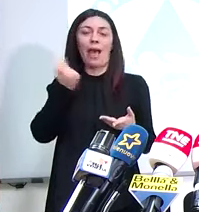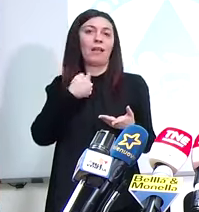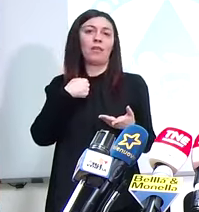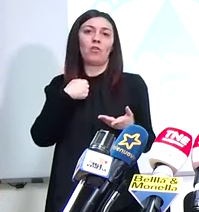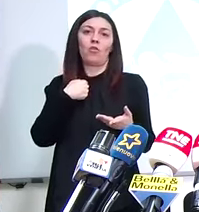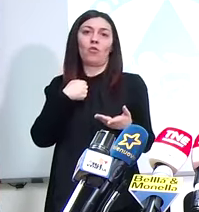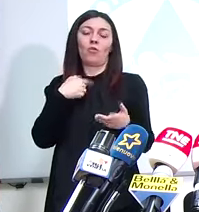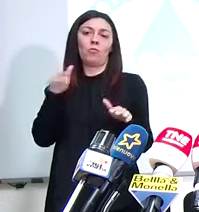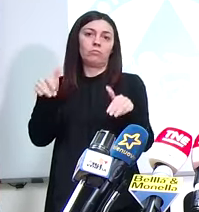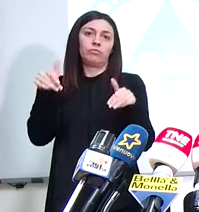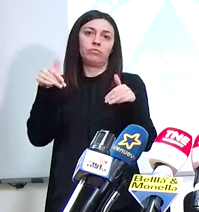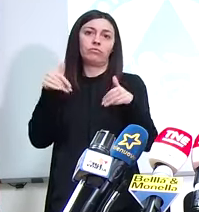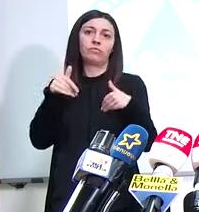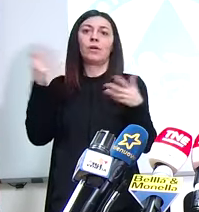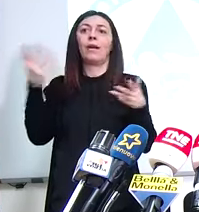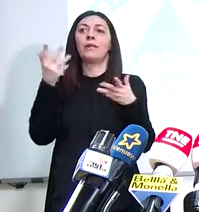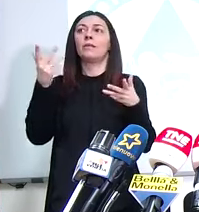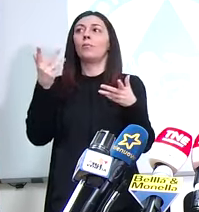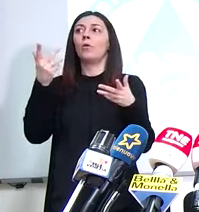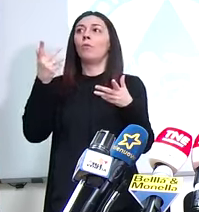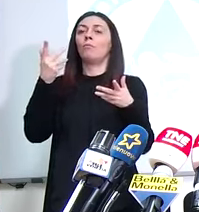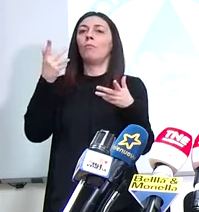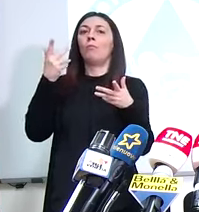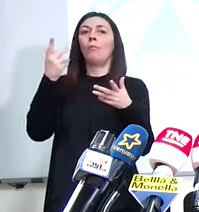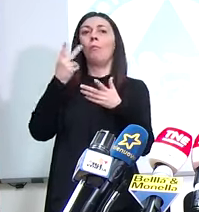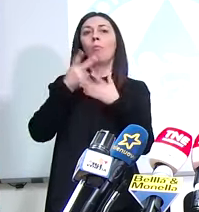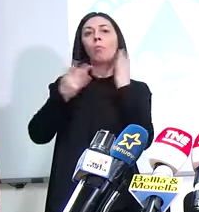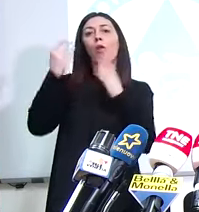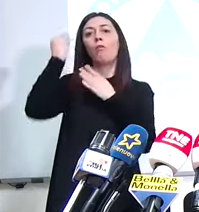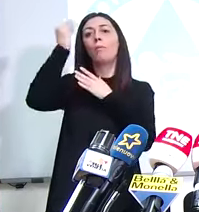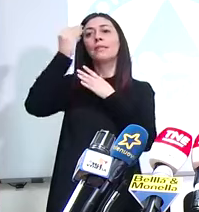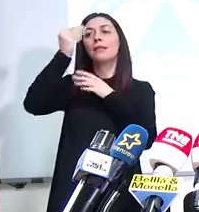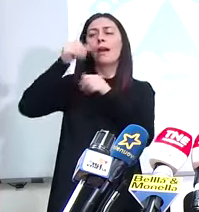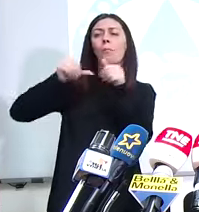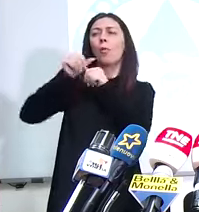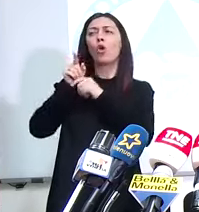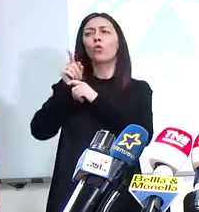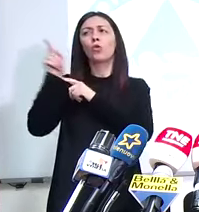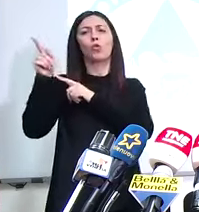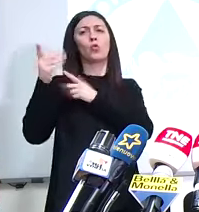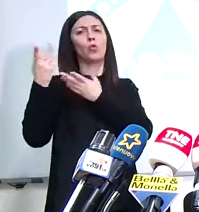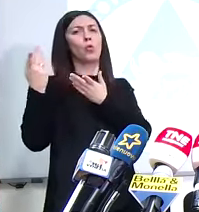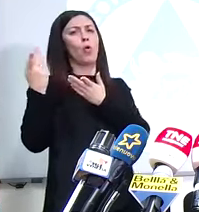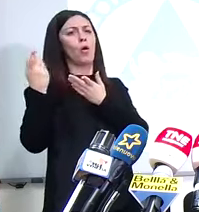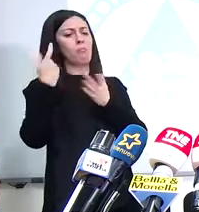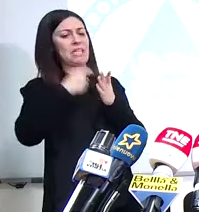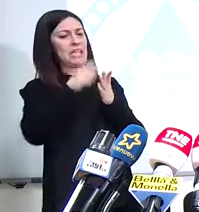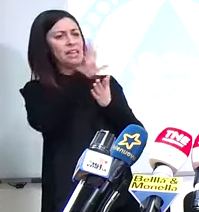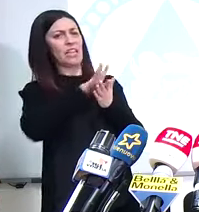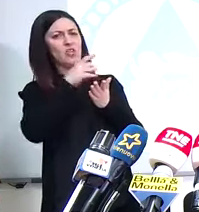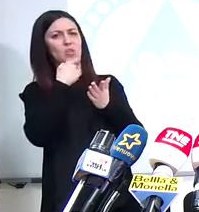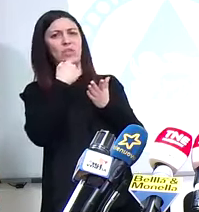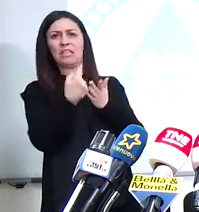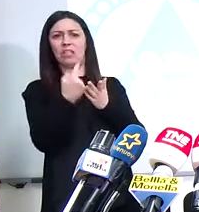ritrova un presidente di regione che comincia a dire lui sì e l'altro no rischia di diventare